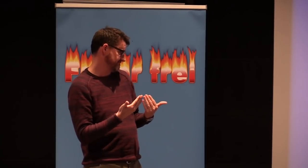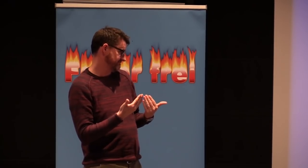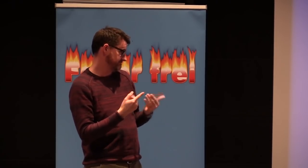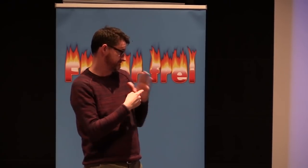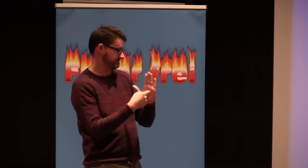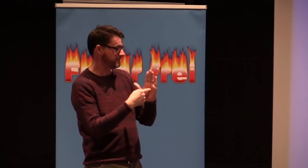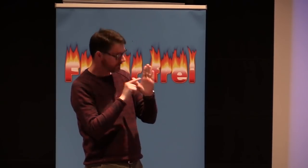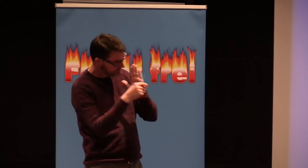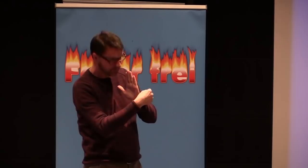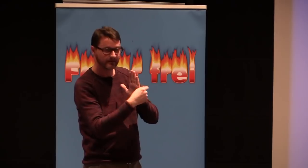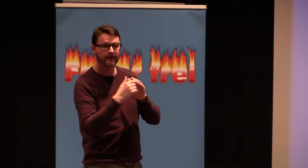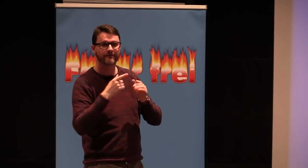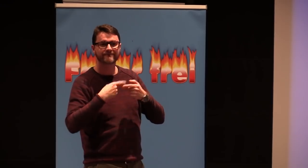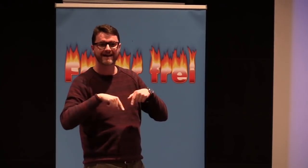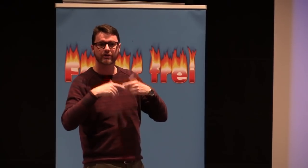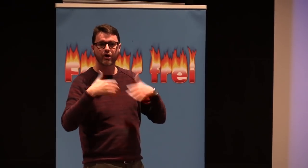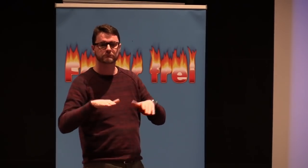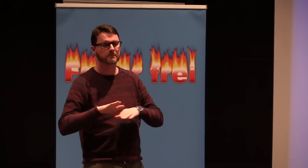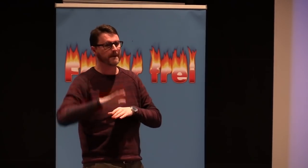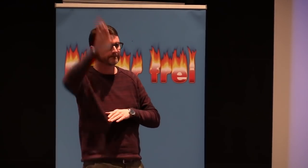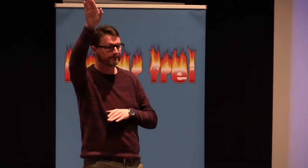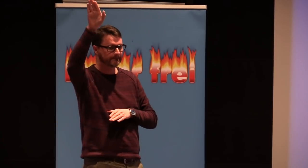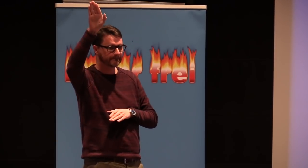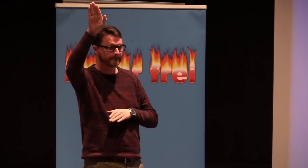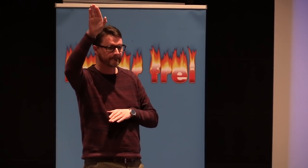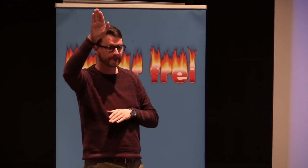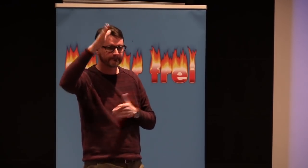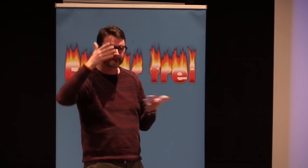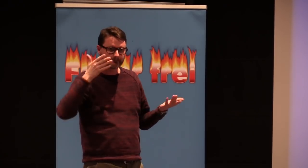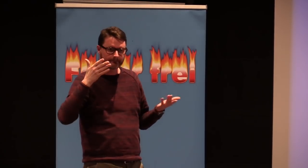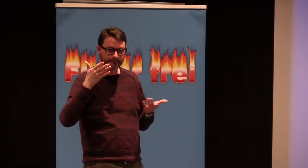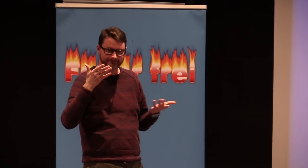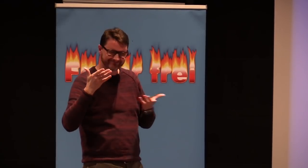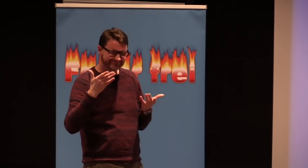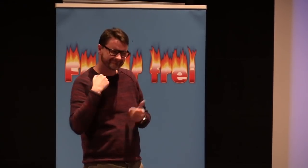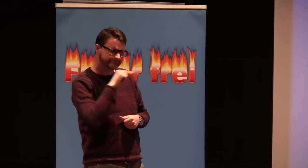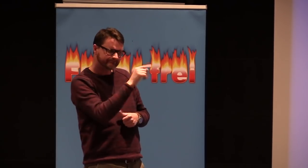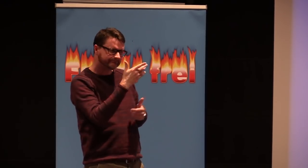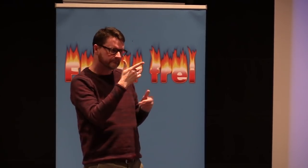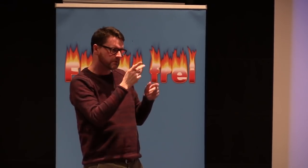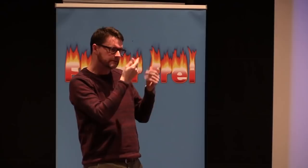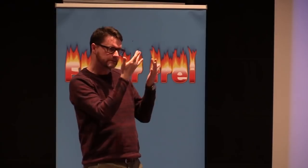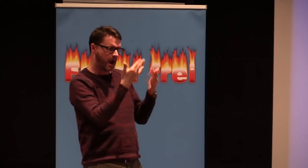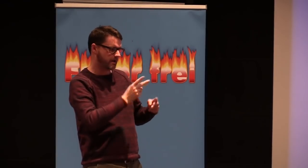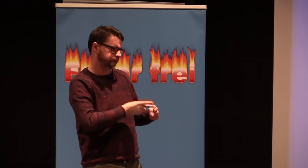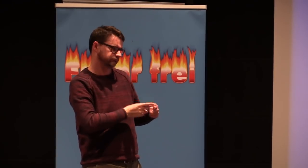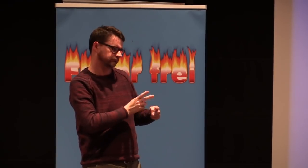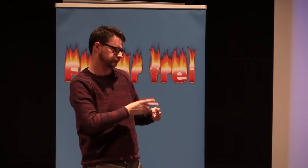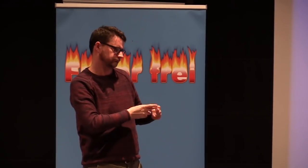die ehrenamtliche Tätigkeit da einfach ja, nicht mehr so angesagt